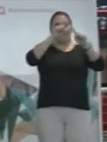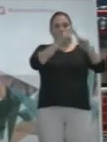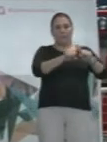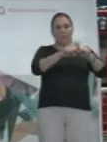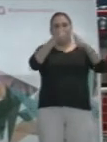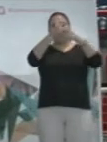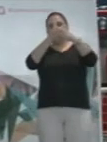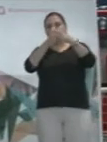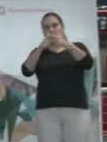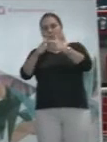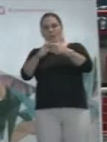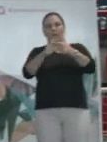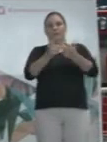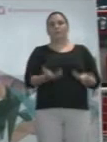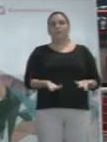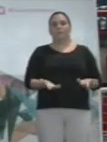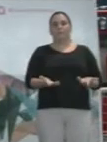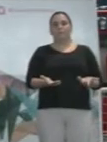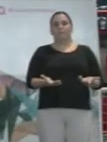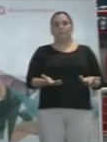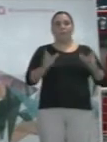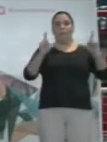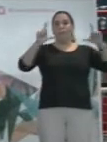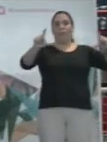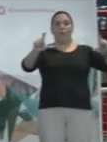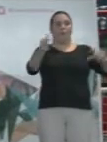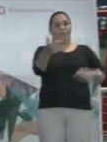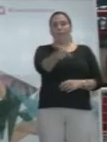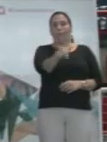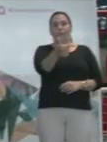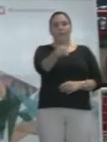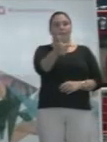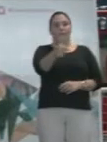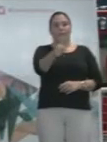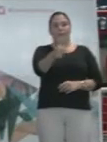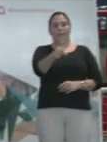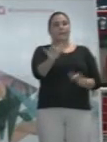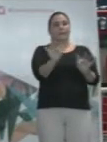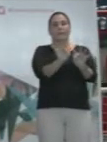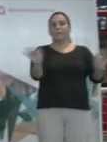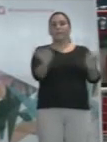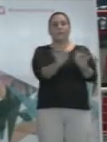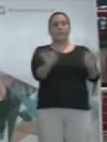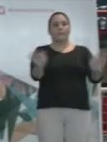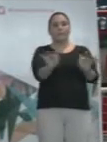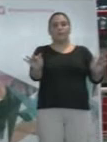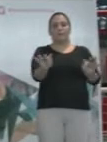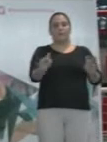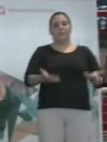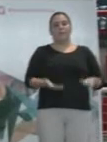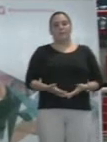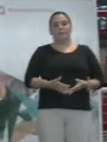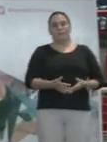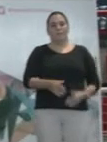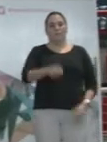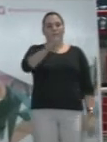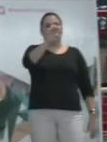uma divisão. Não tem fórmula. Então, usa a relação simples, tá? Esse